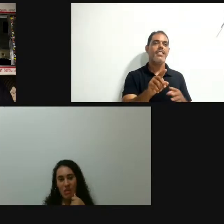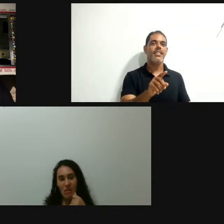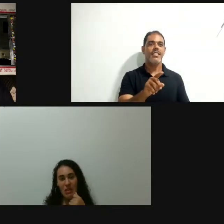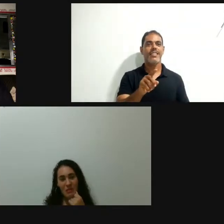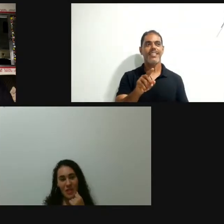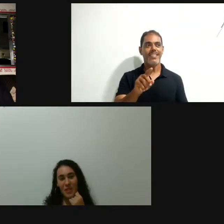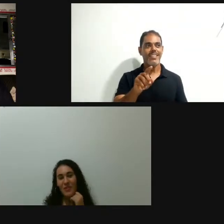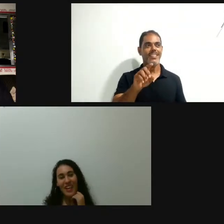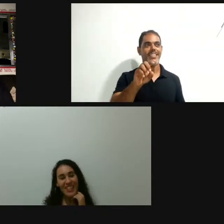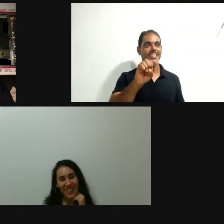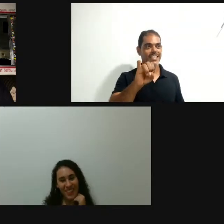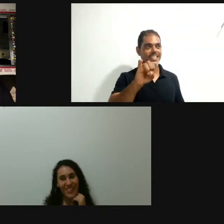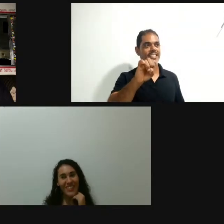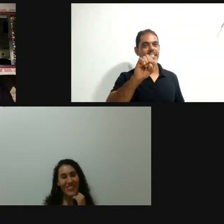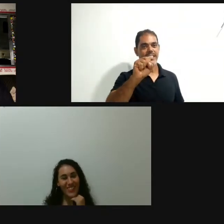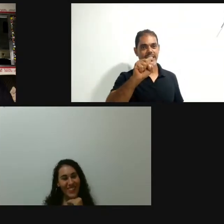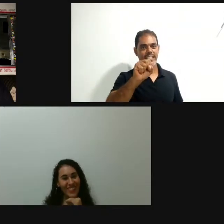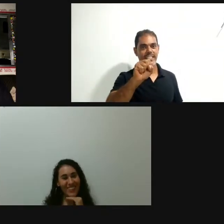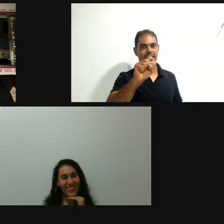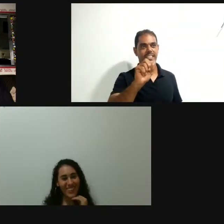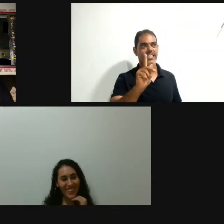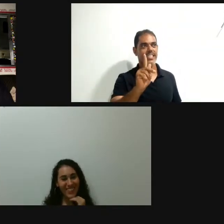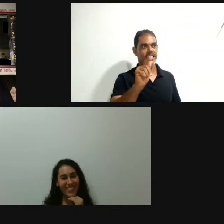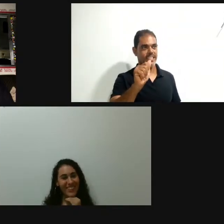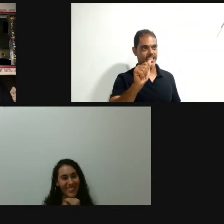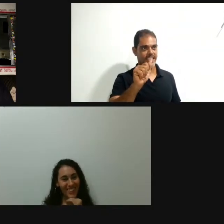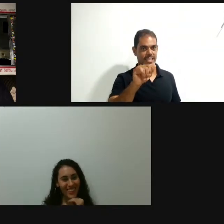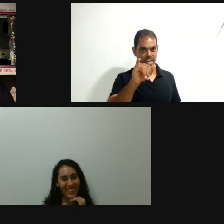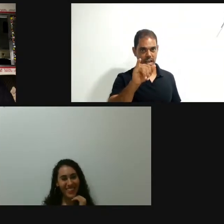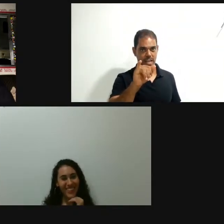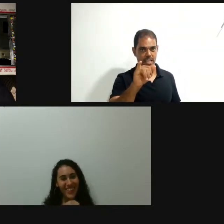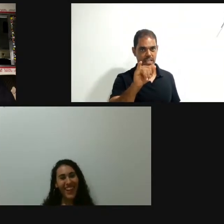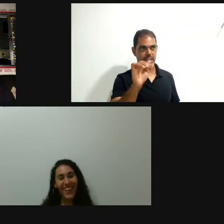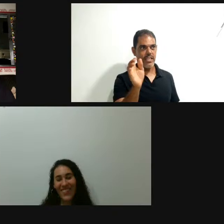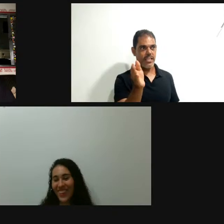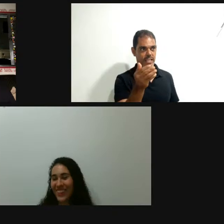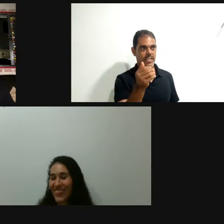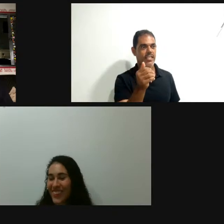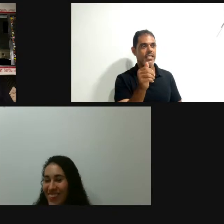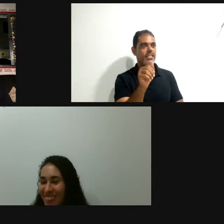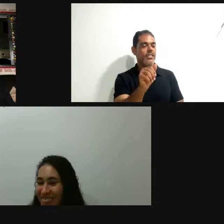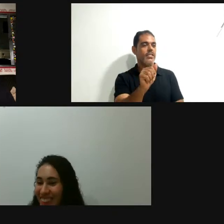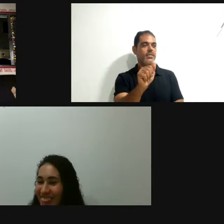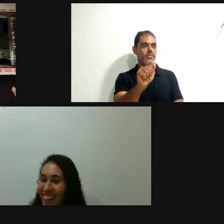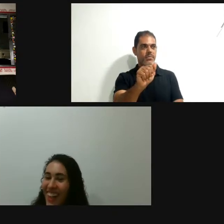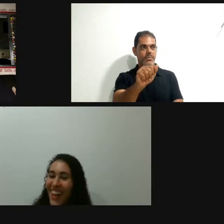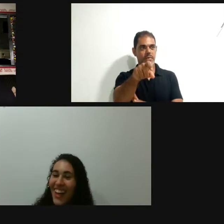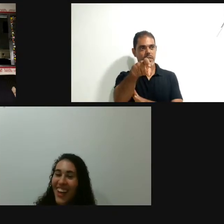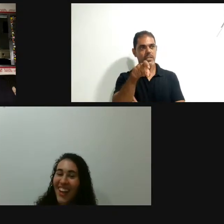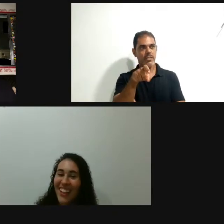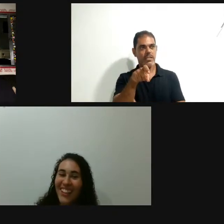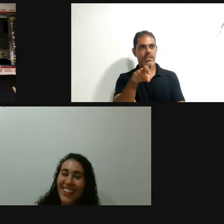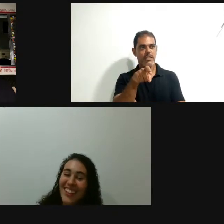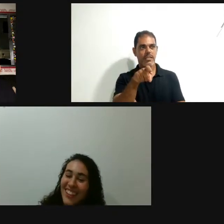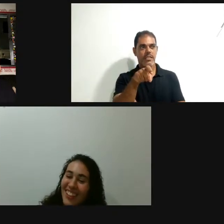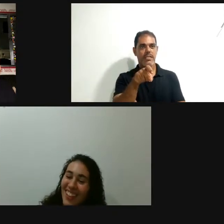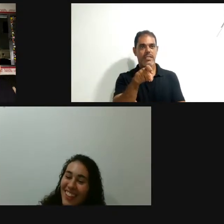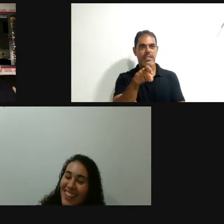é uma história muito massa, eu gosto muito. É muito bom.